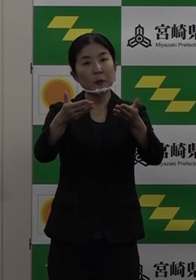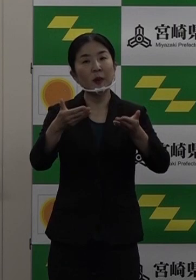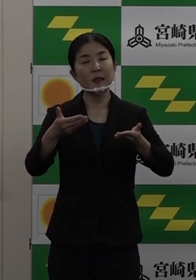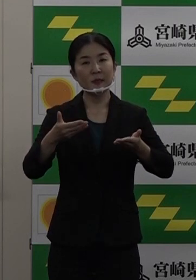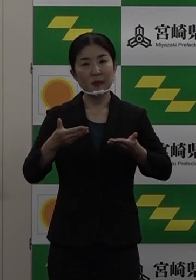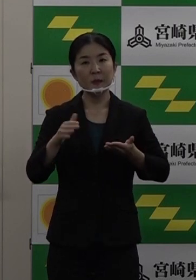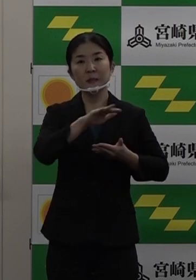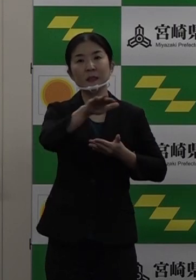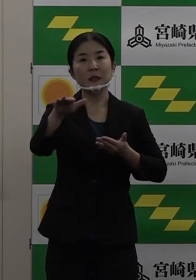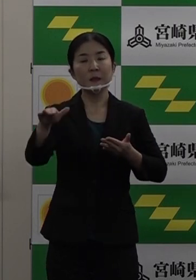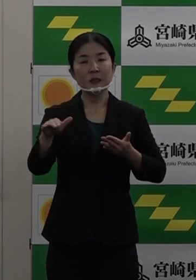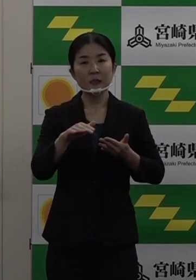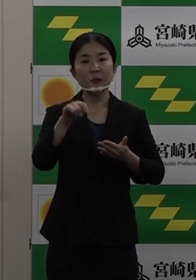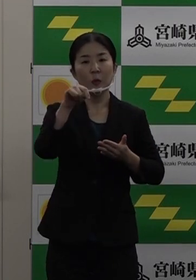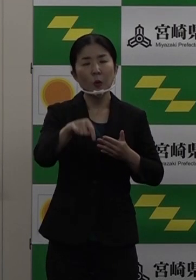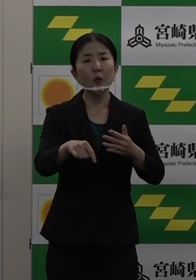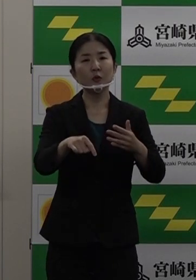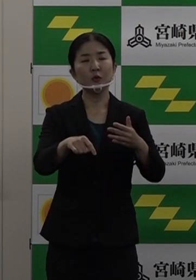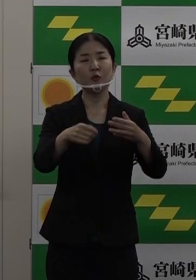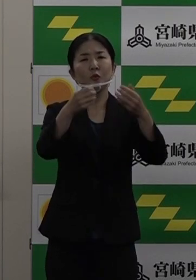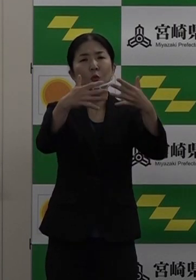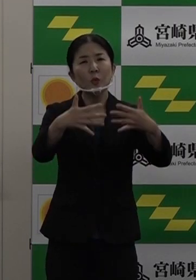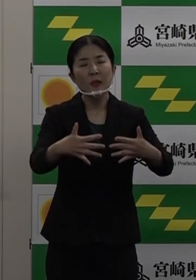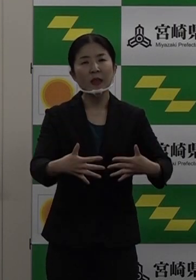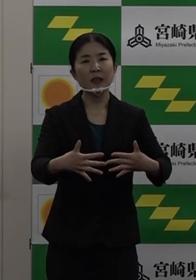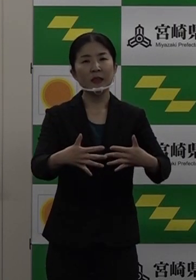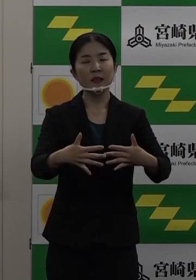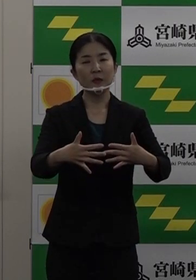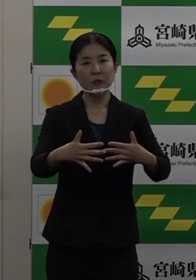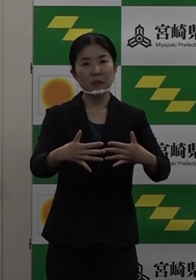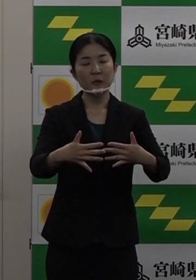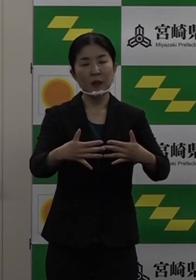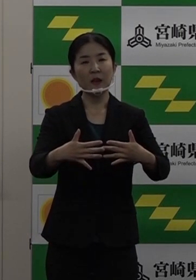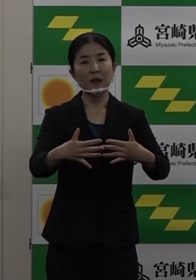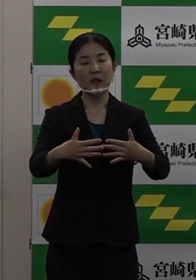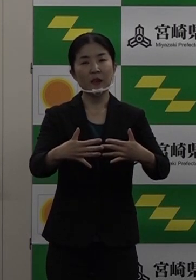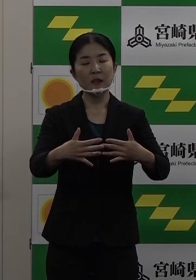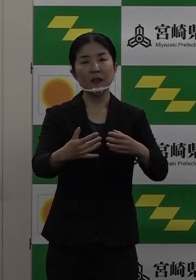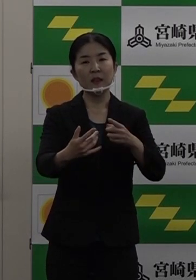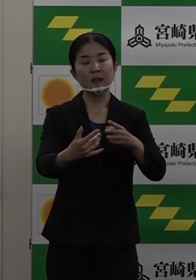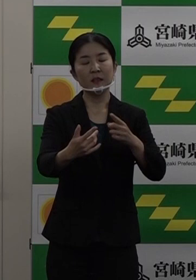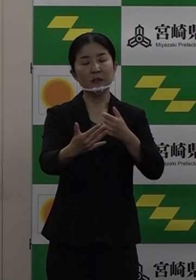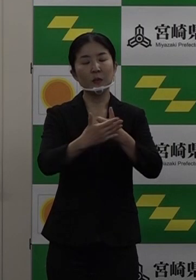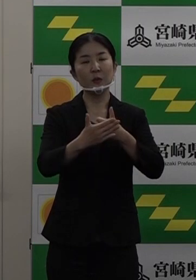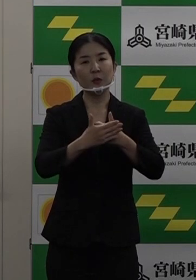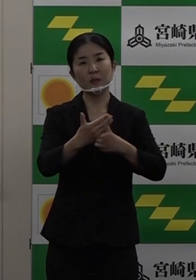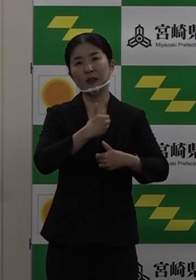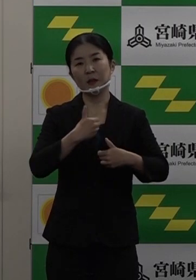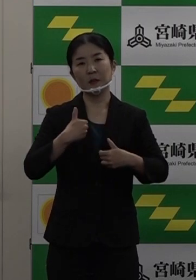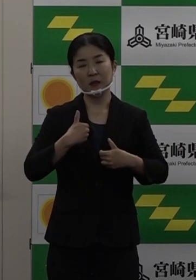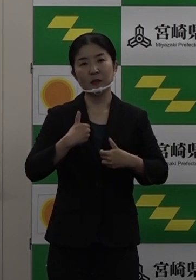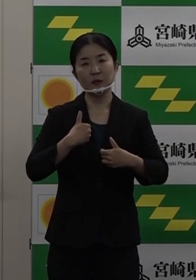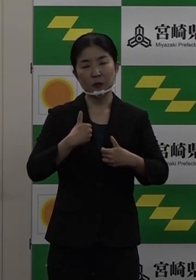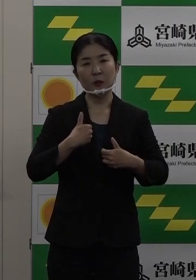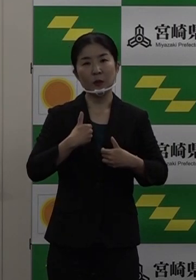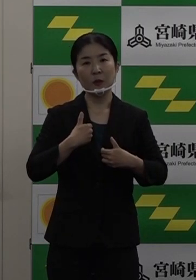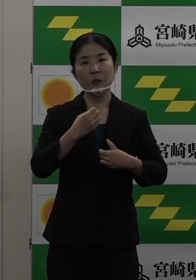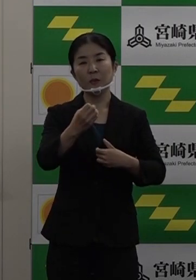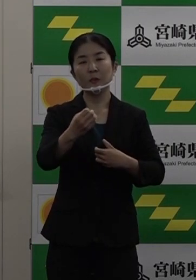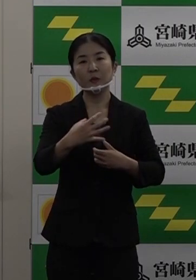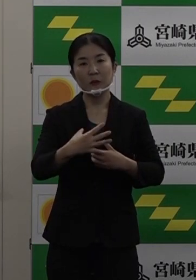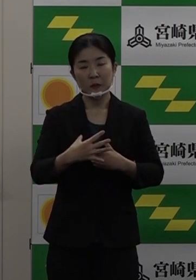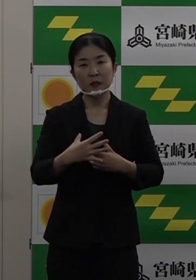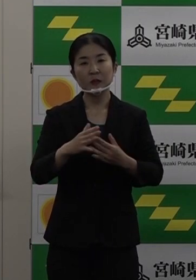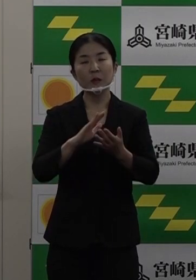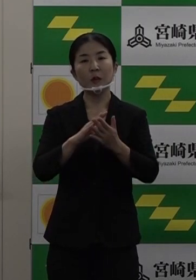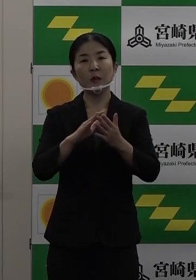はこういう条件なら協力できるよという形で応募をいただいたわけでありまして、市町村であり、あるとか県の